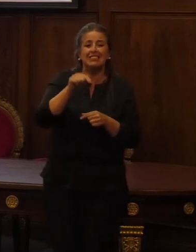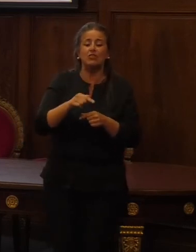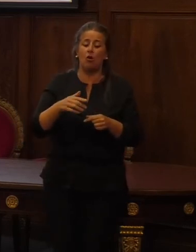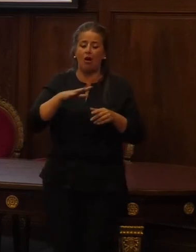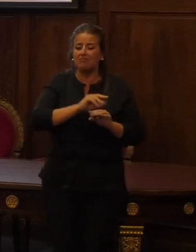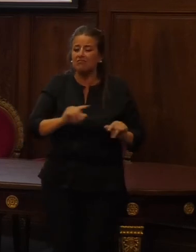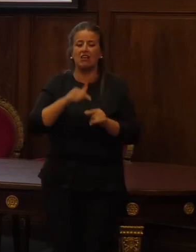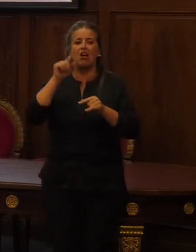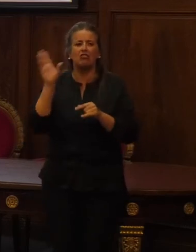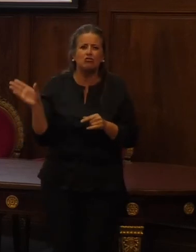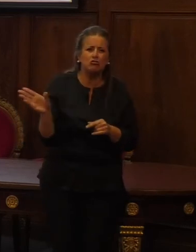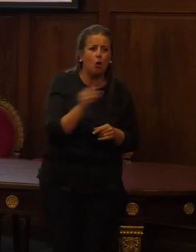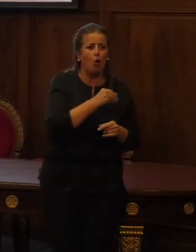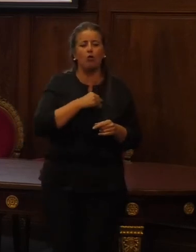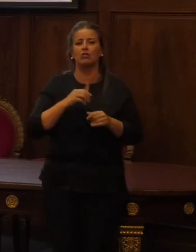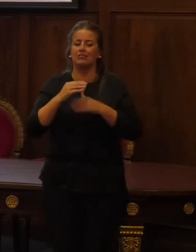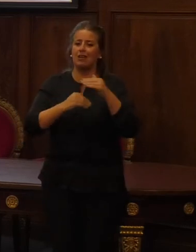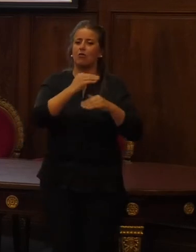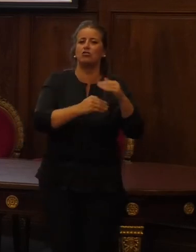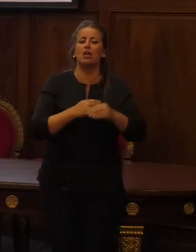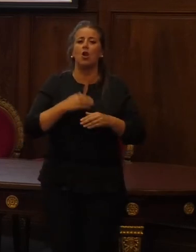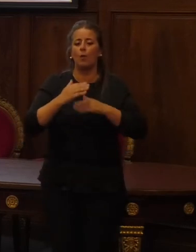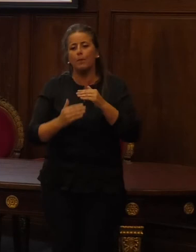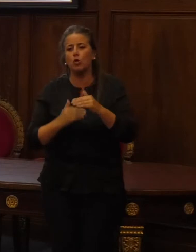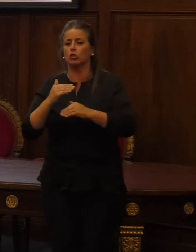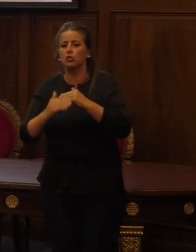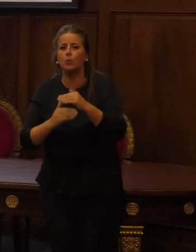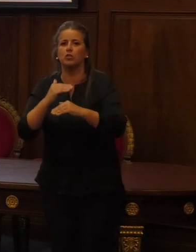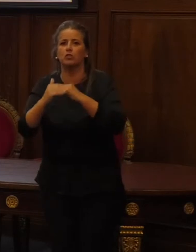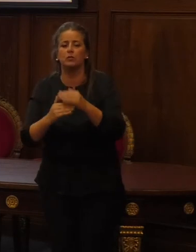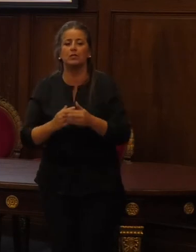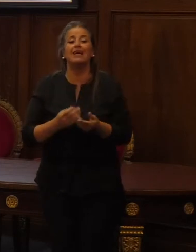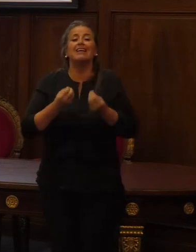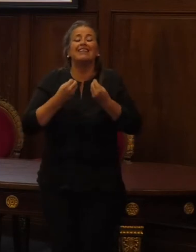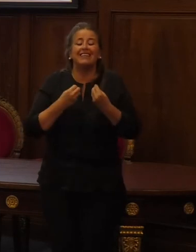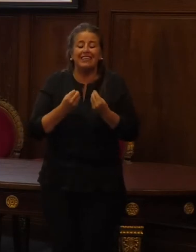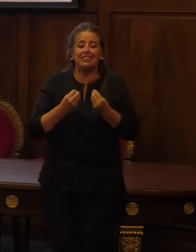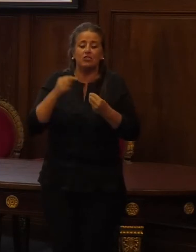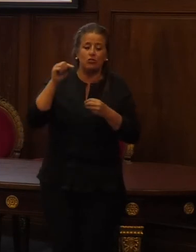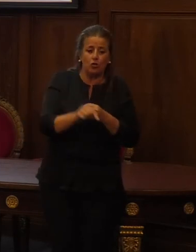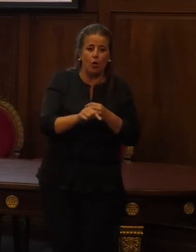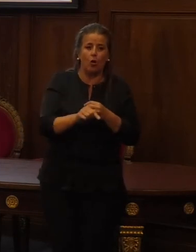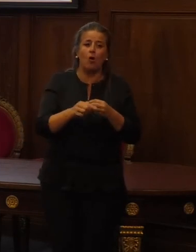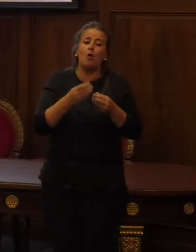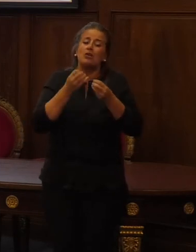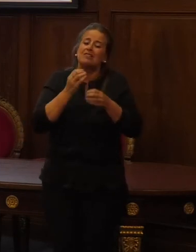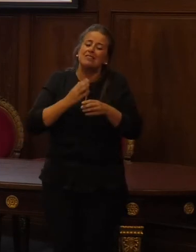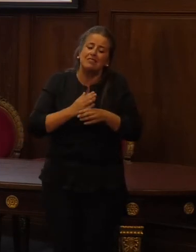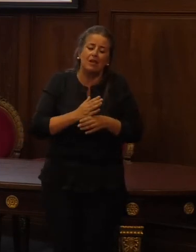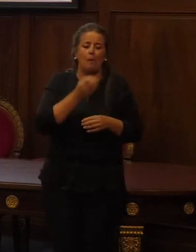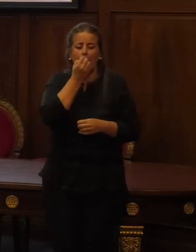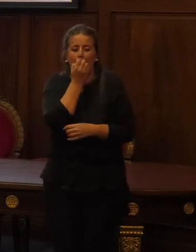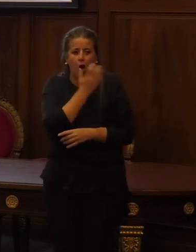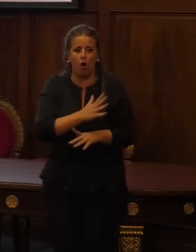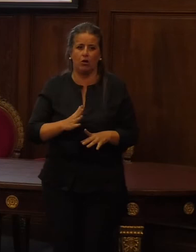terrenos donde se desarrollan los procesos y estas son las fuerzas que se tenían. Esto fue mejor, sin